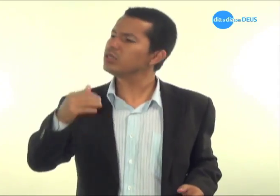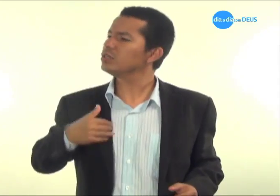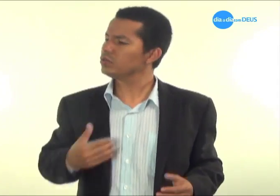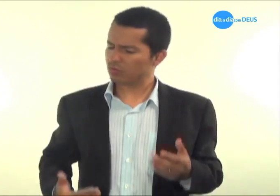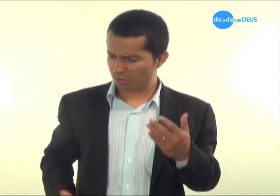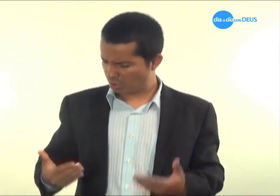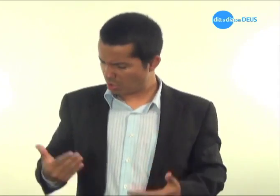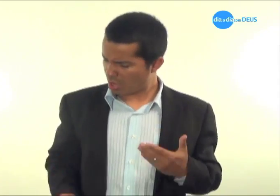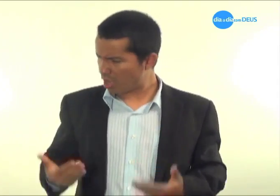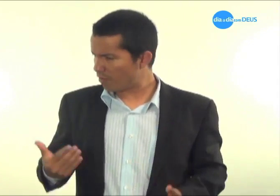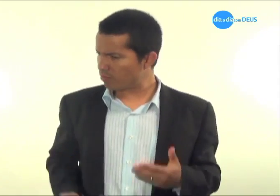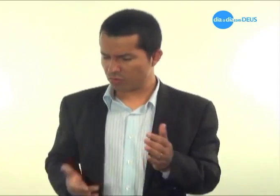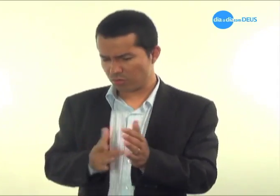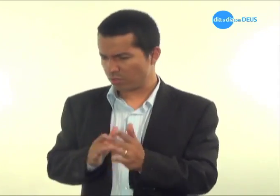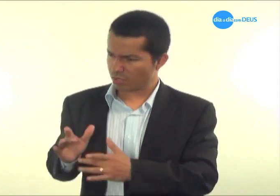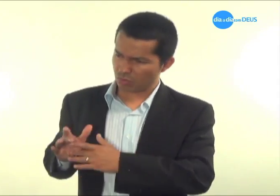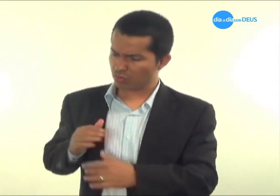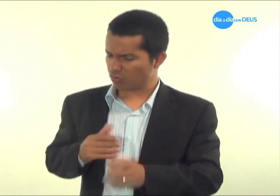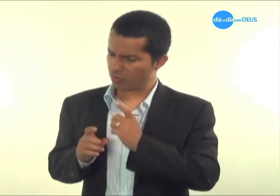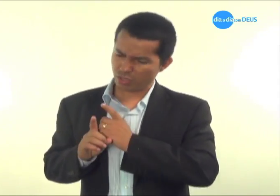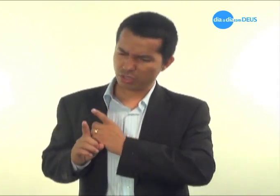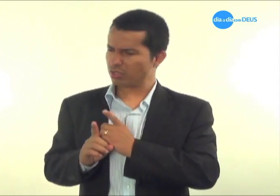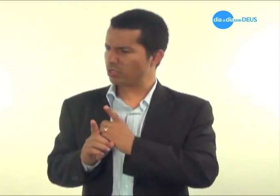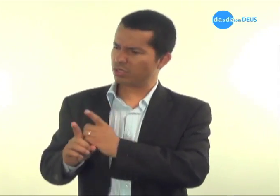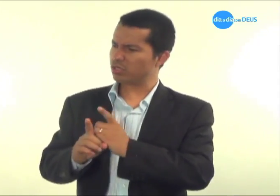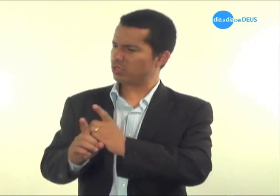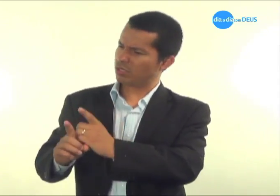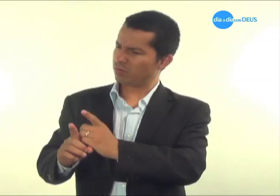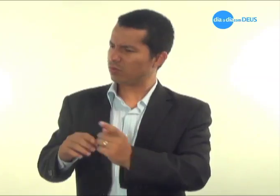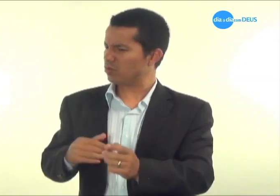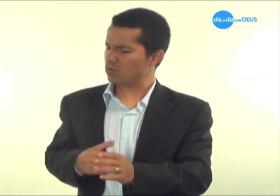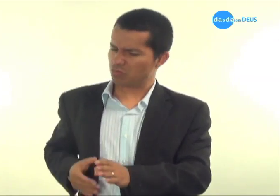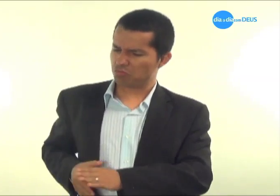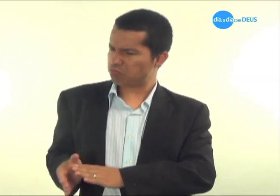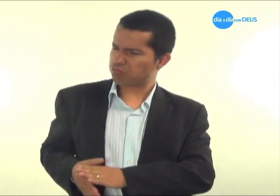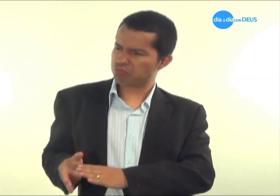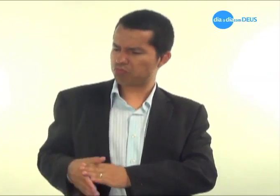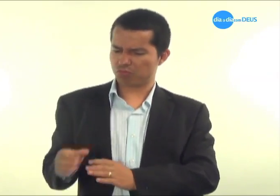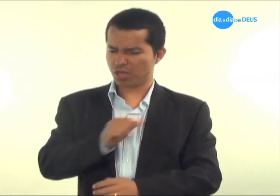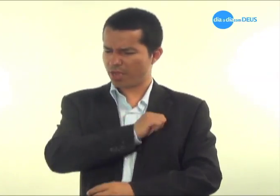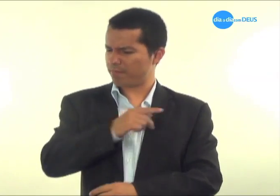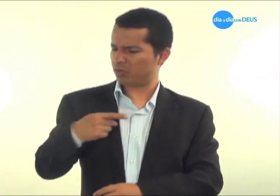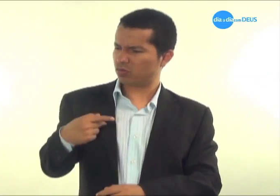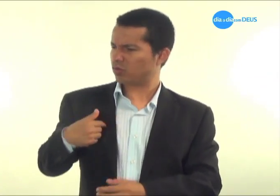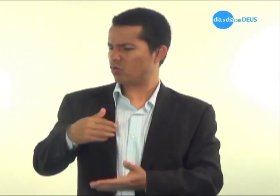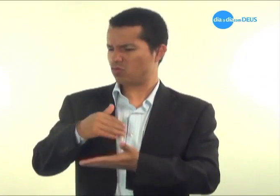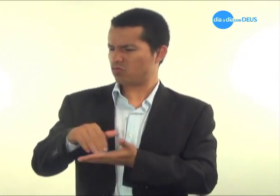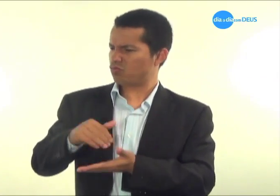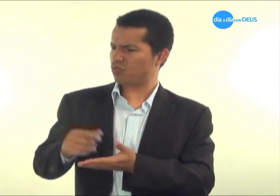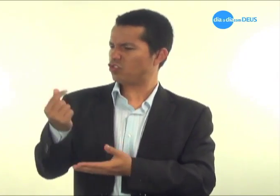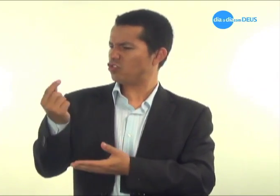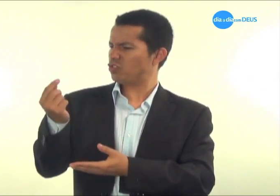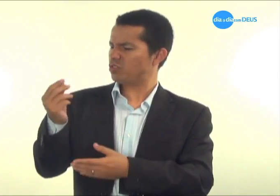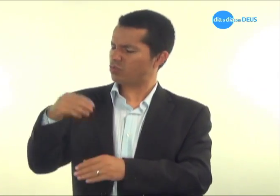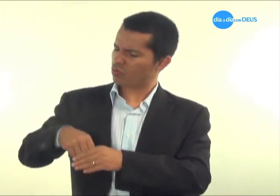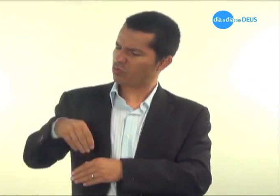Judas Iscariotes, servo do Senhor Jesus, discípulo, membro do conselho apostólico, tesoureiro